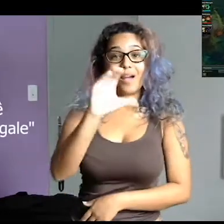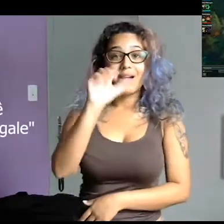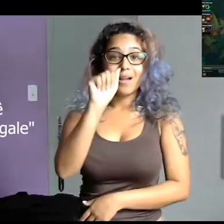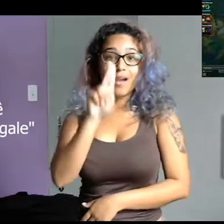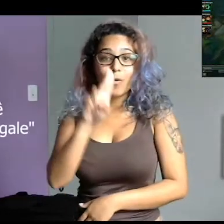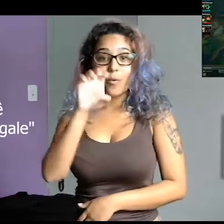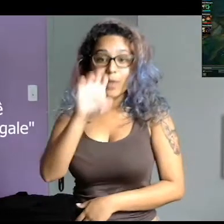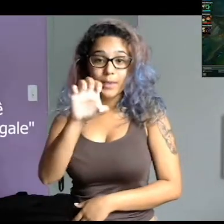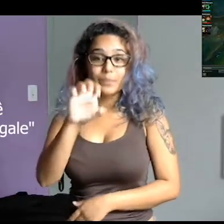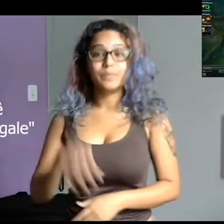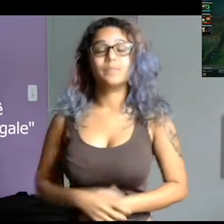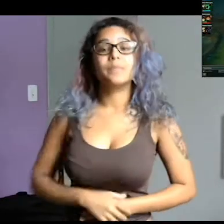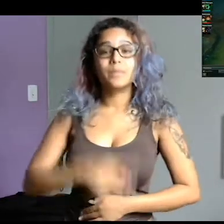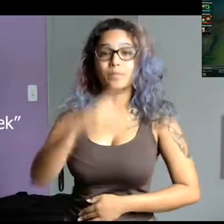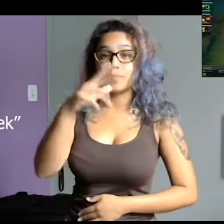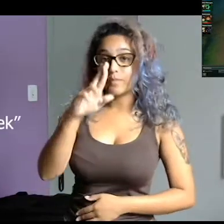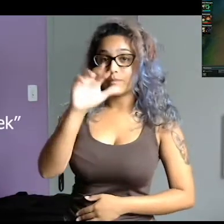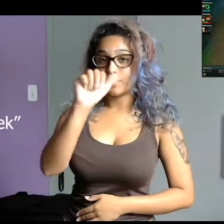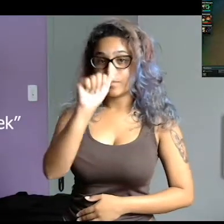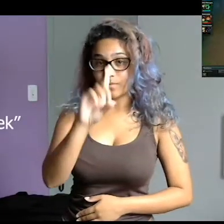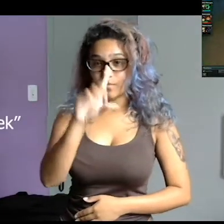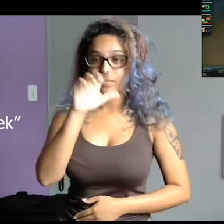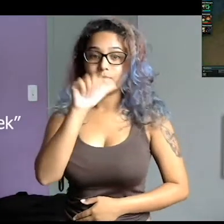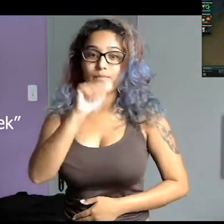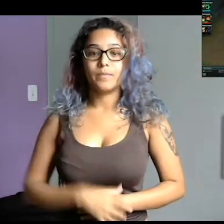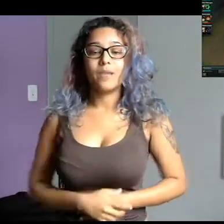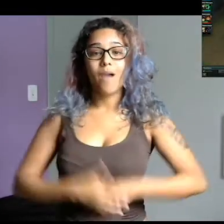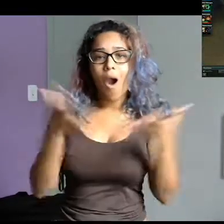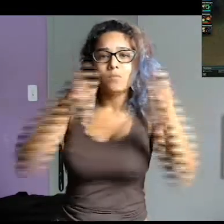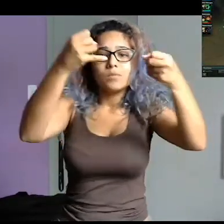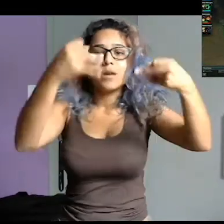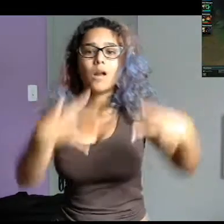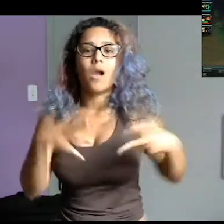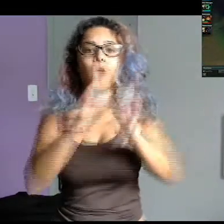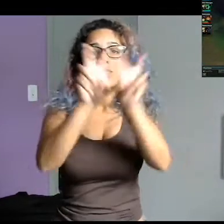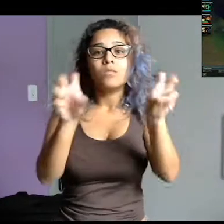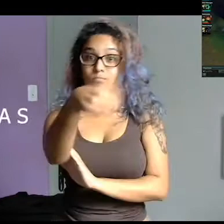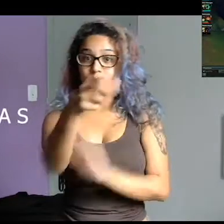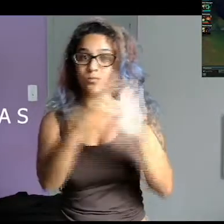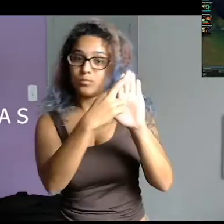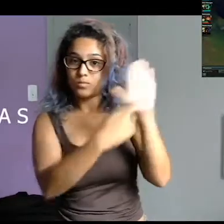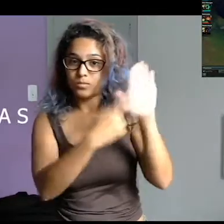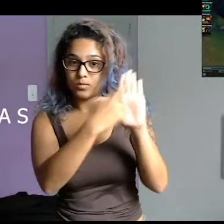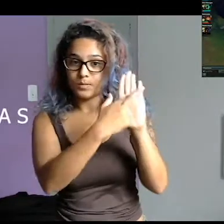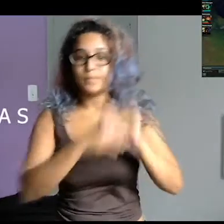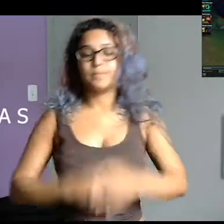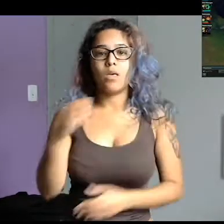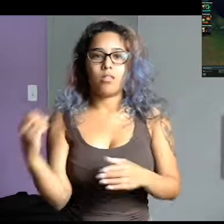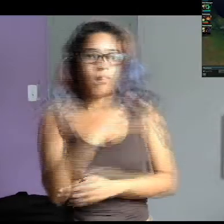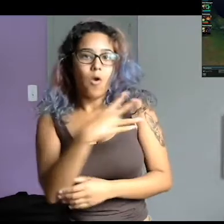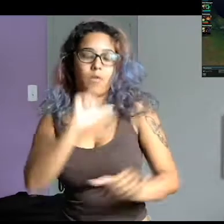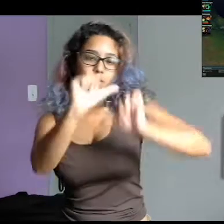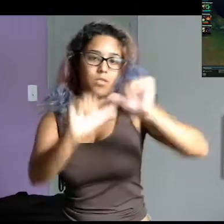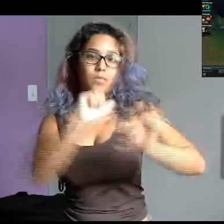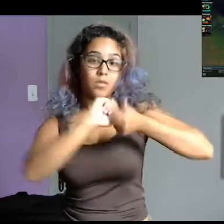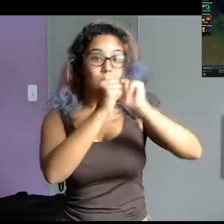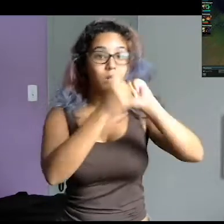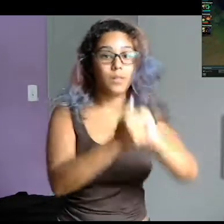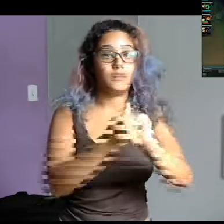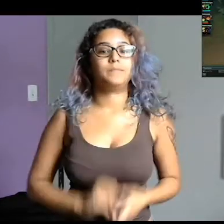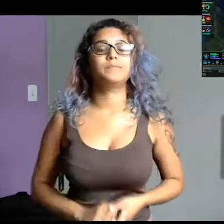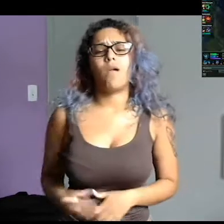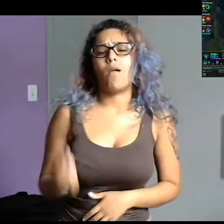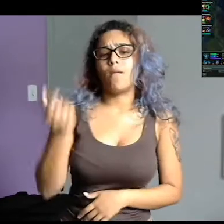E aí, pessoal, aqui é o Cauê Nightingale. Eu sou o Prada Justice E estamos aqui para falar só um pouquinho sobre runas. as runas reforjadas.